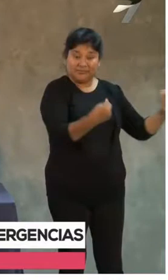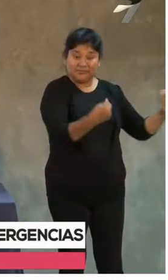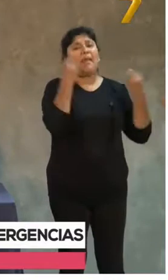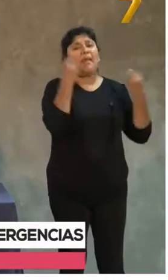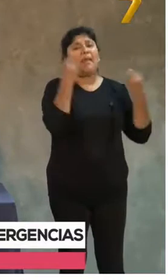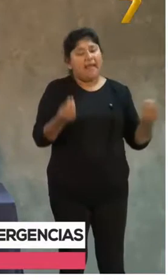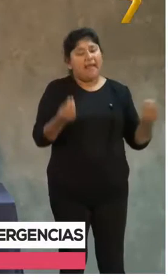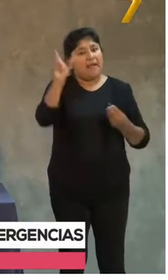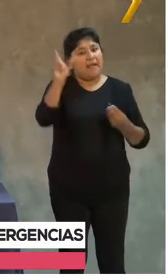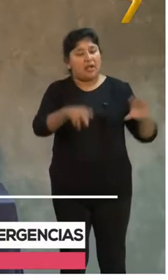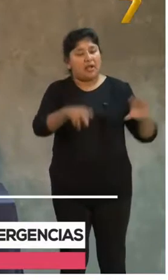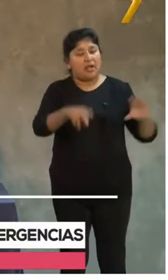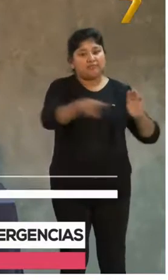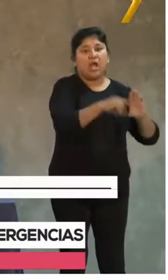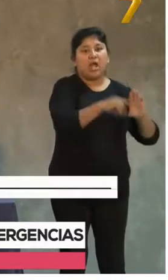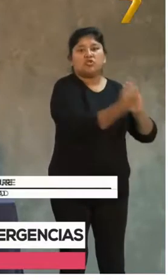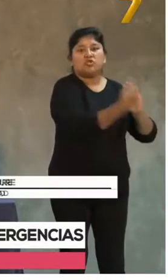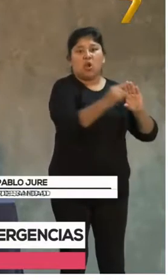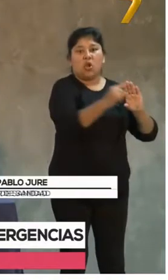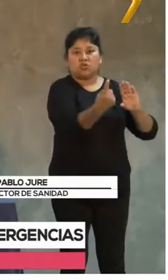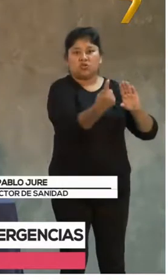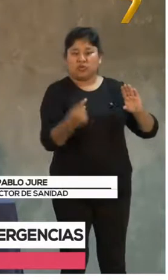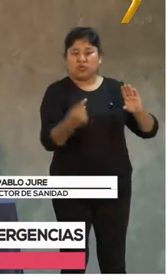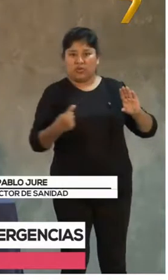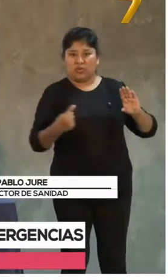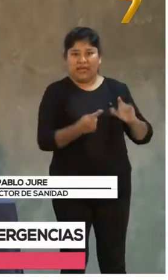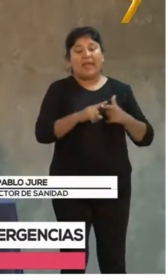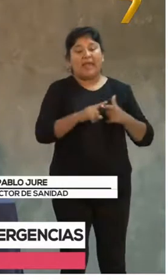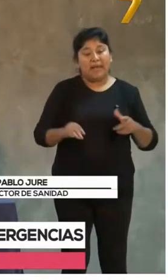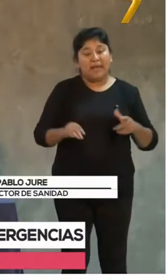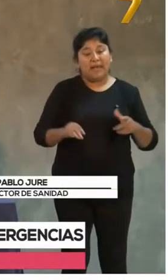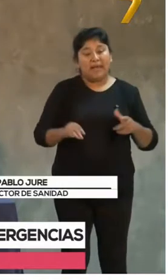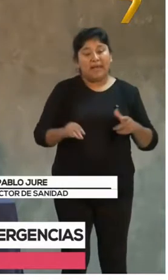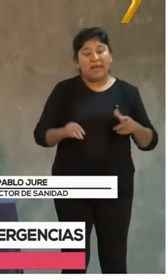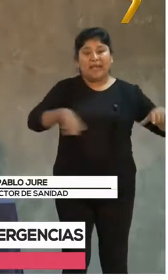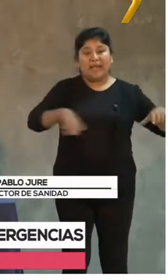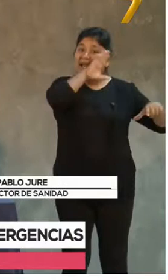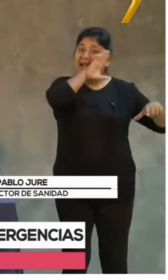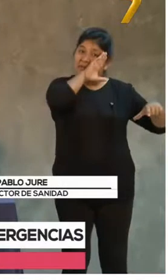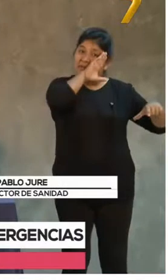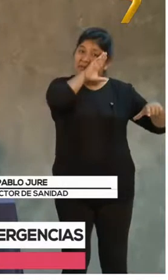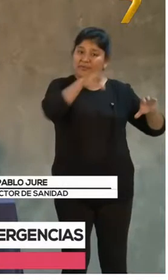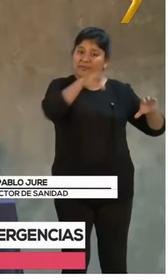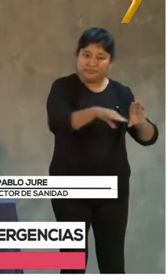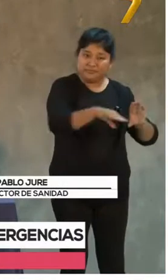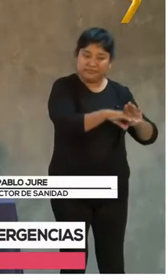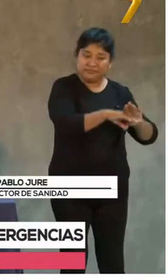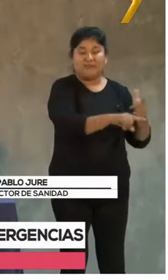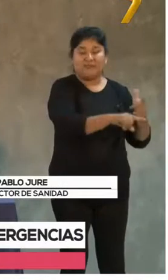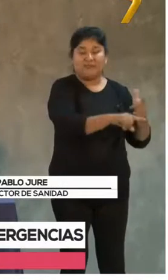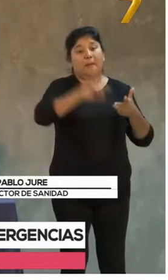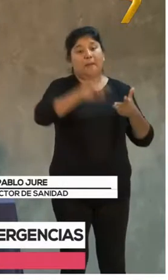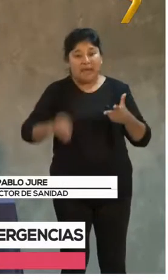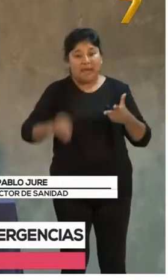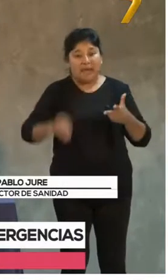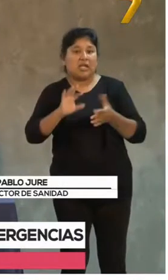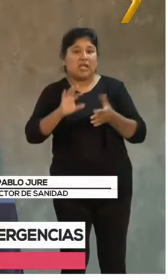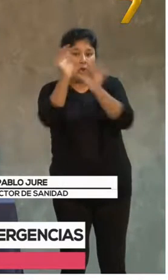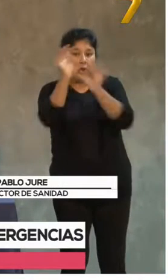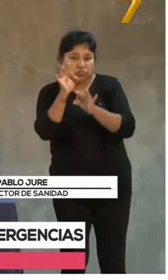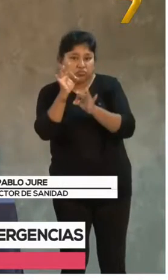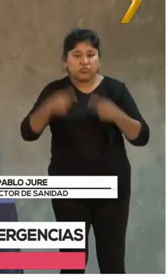y el armado de las camas y todo el sistema de triage sanitario. Estimamos